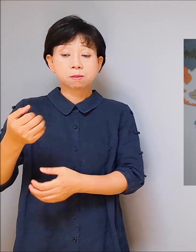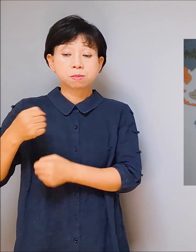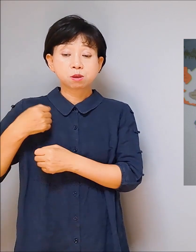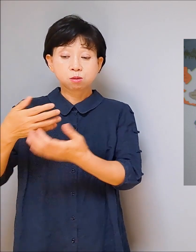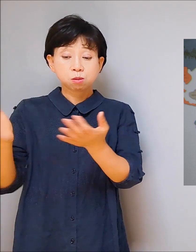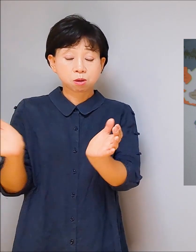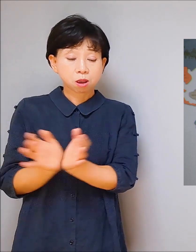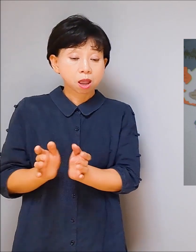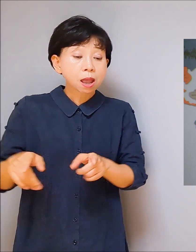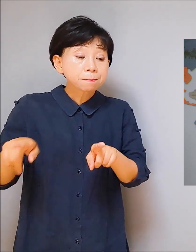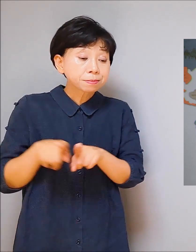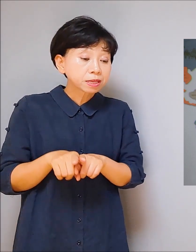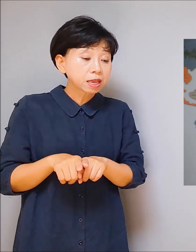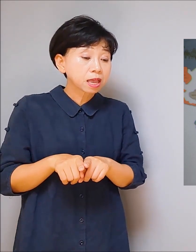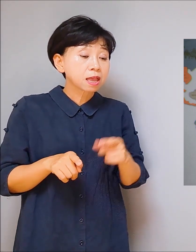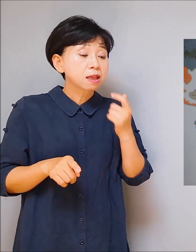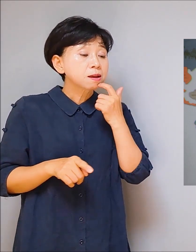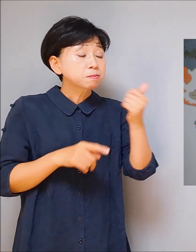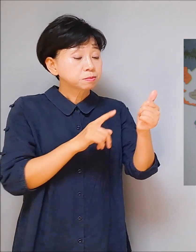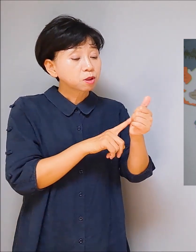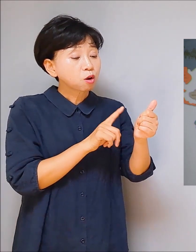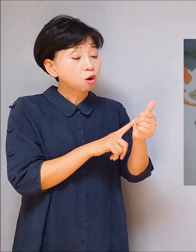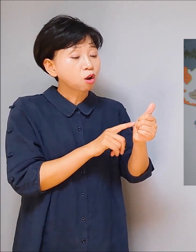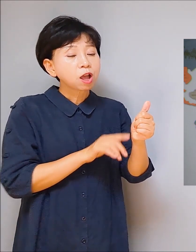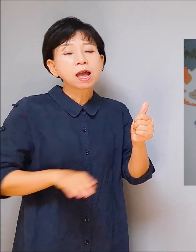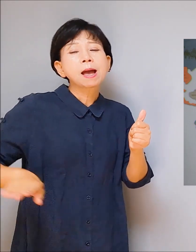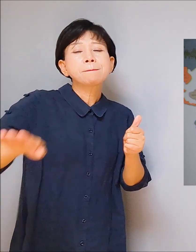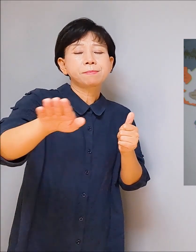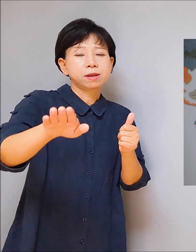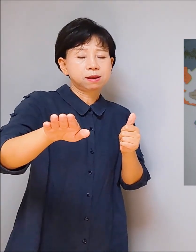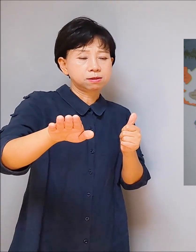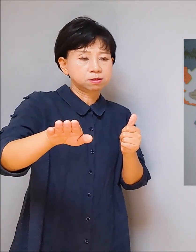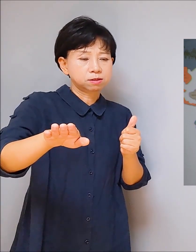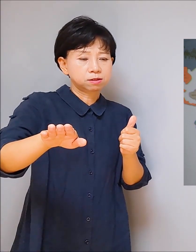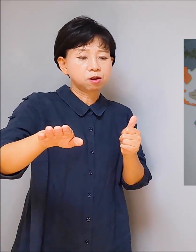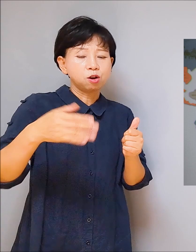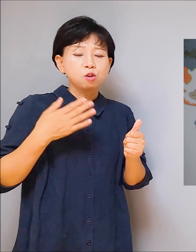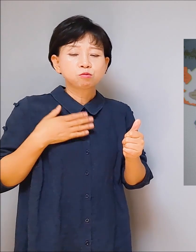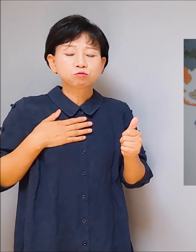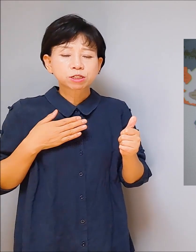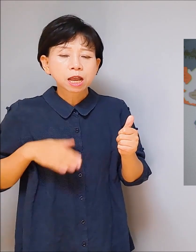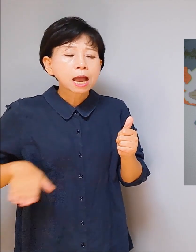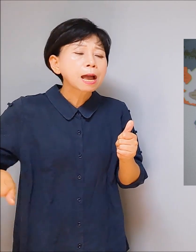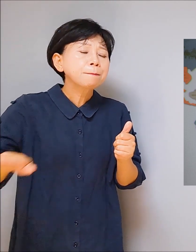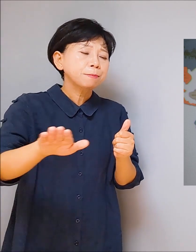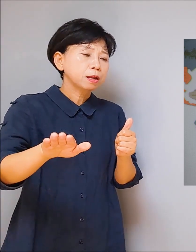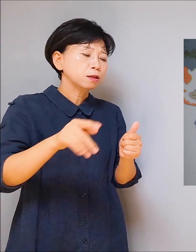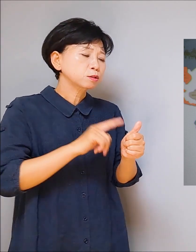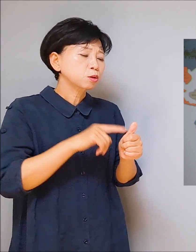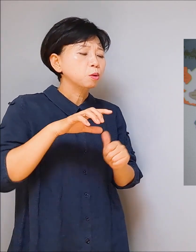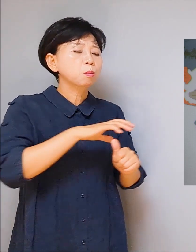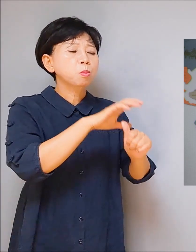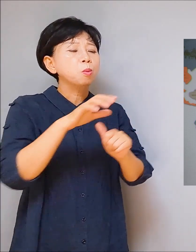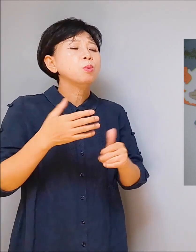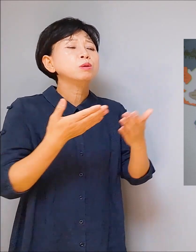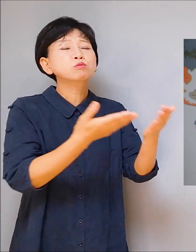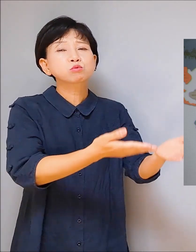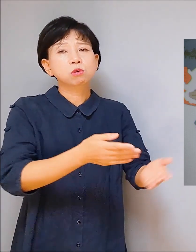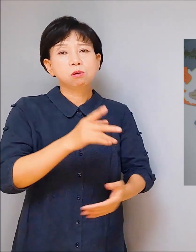400명과 함께 내가 앞장서서 너를 호위해 주겠다라는 분위기로 또 바뀌어버립니다.